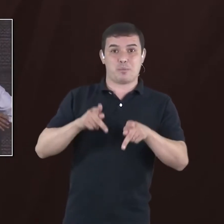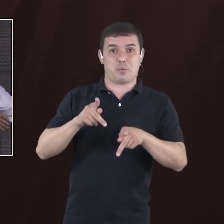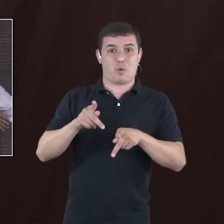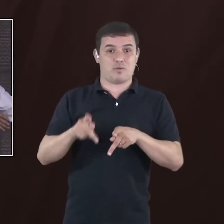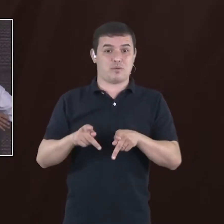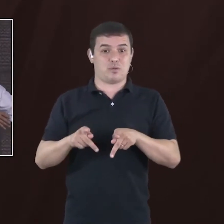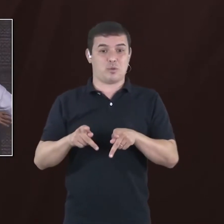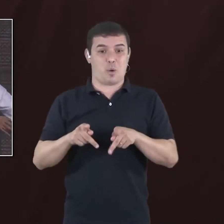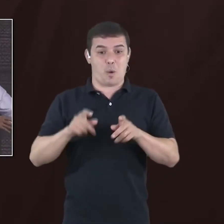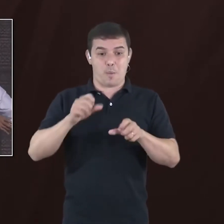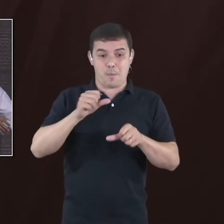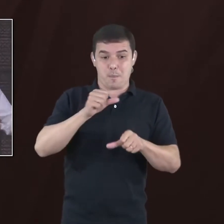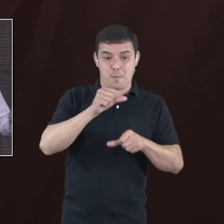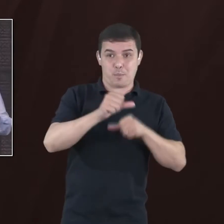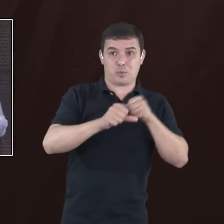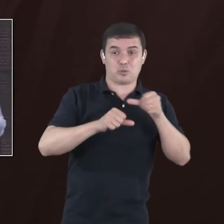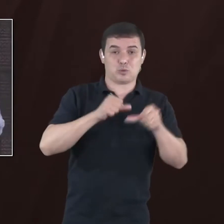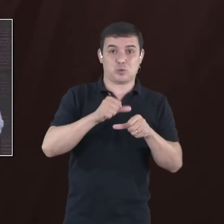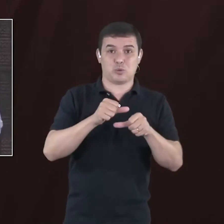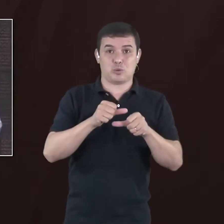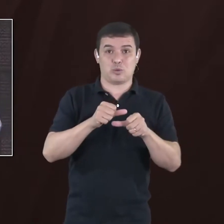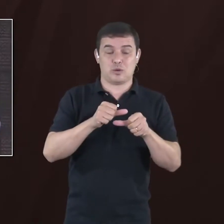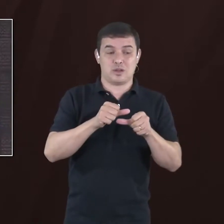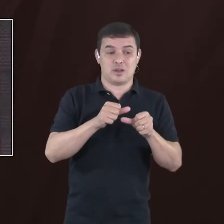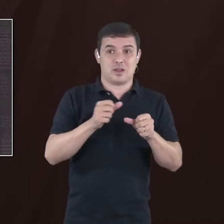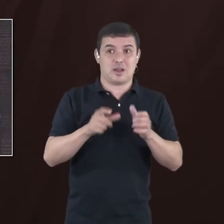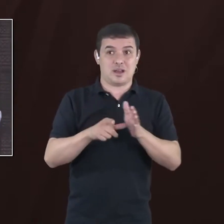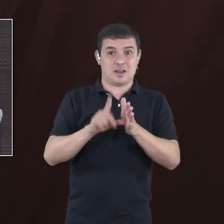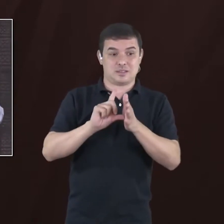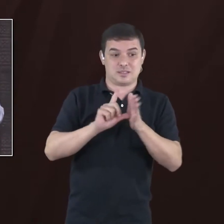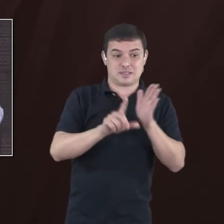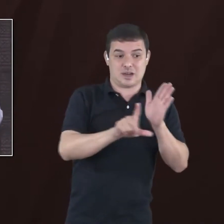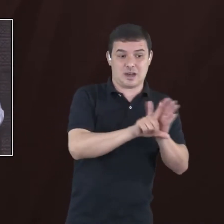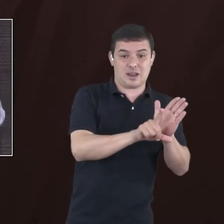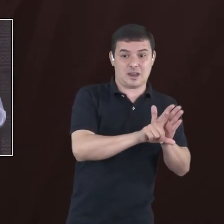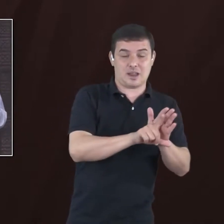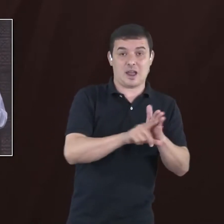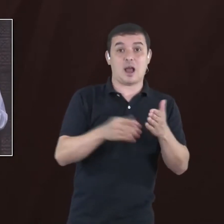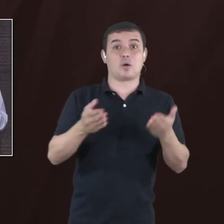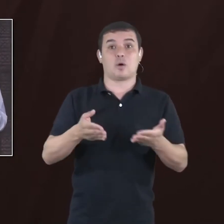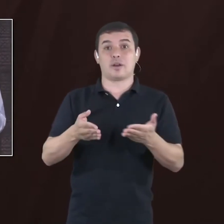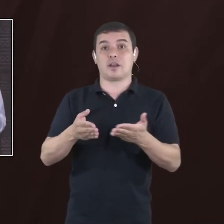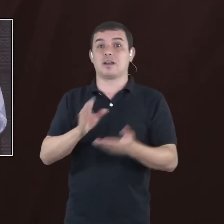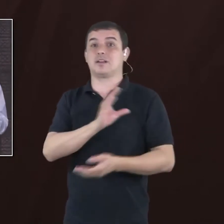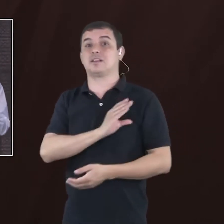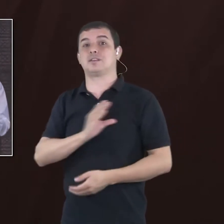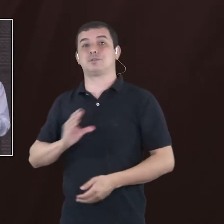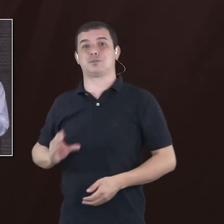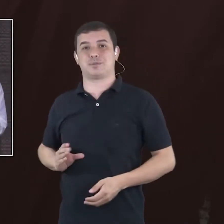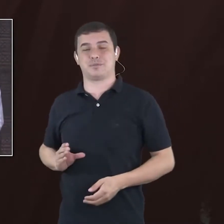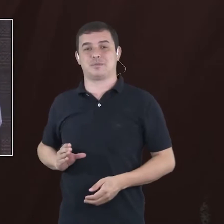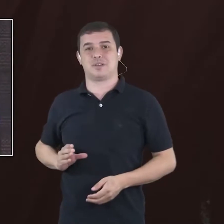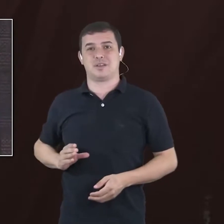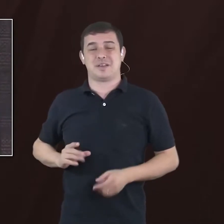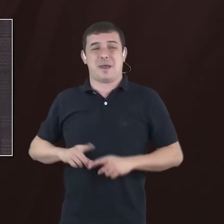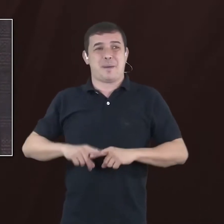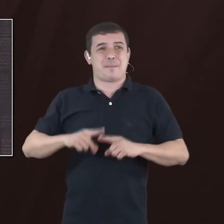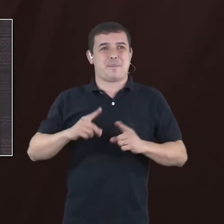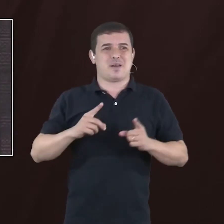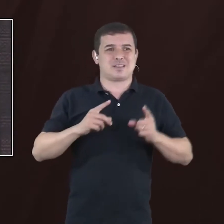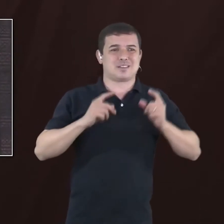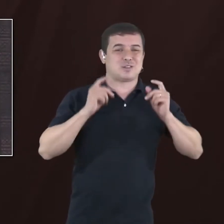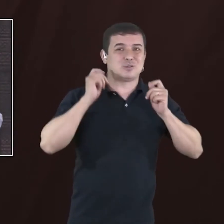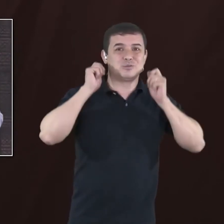tutor, do aio da lei. Mas os judeus estavam todos arraigados